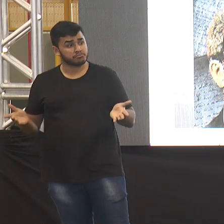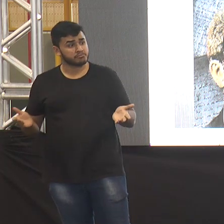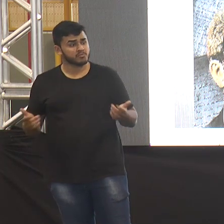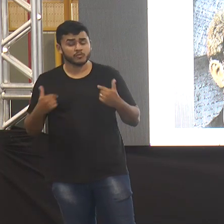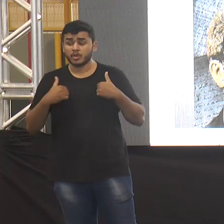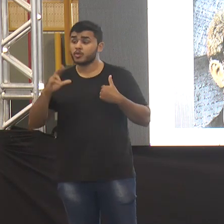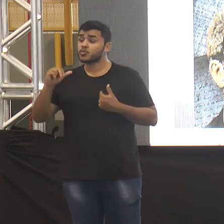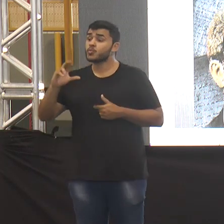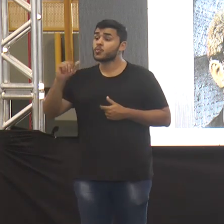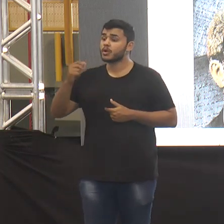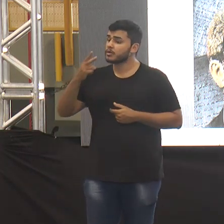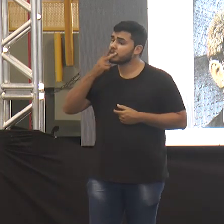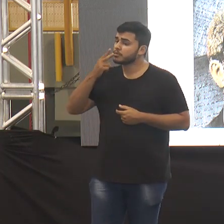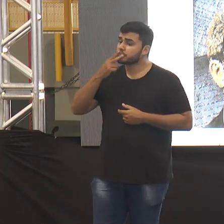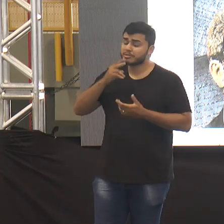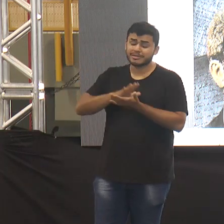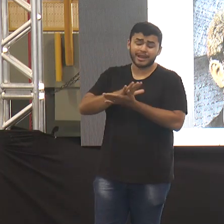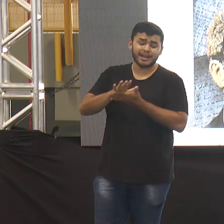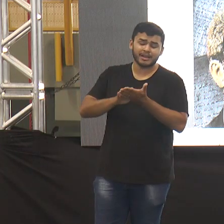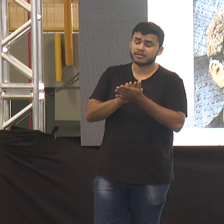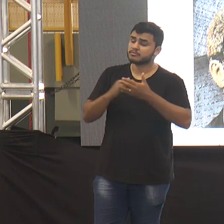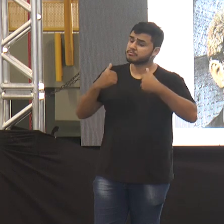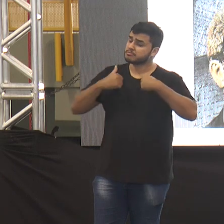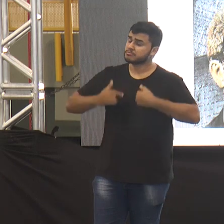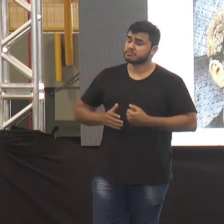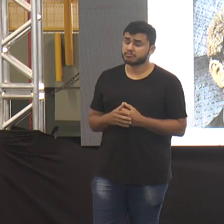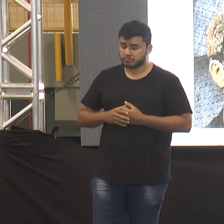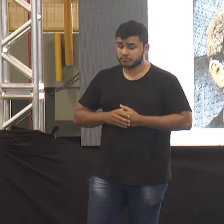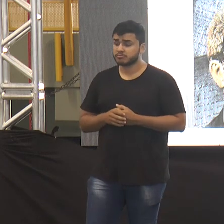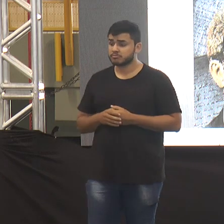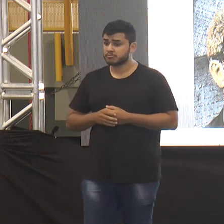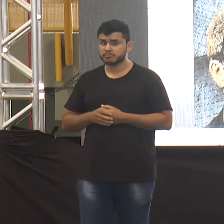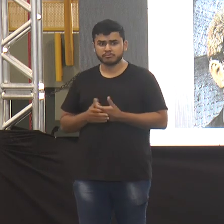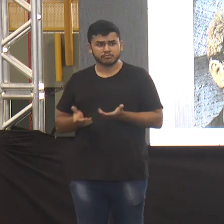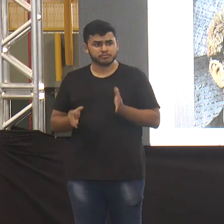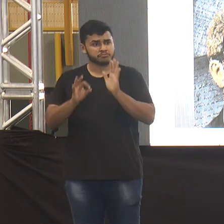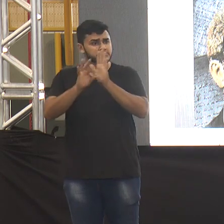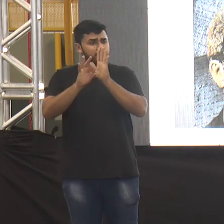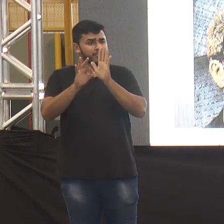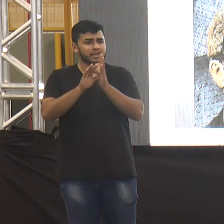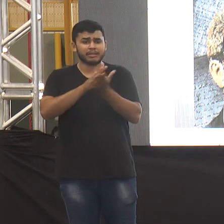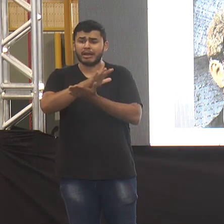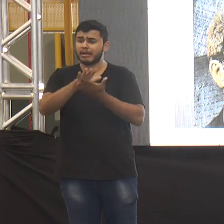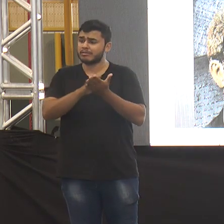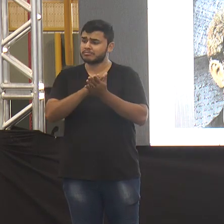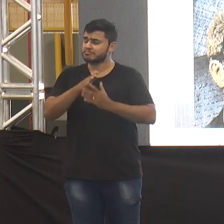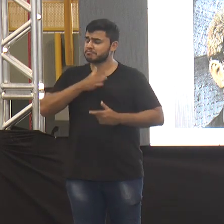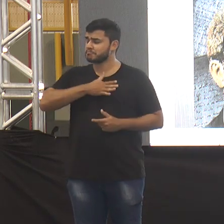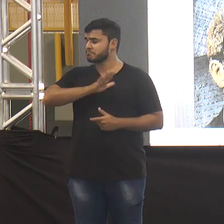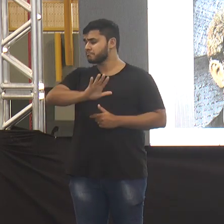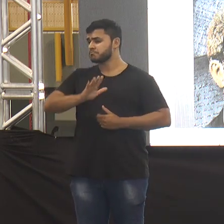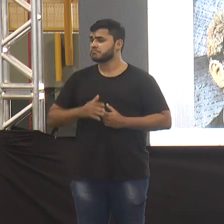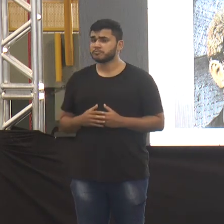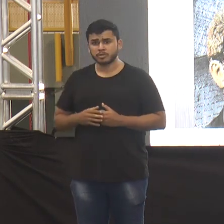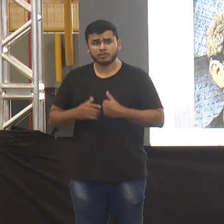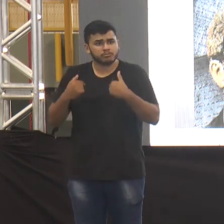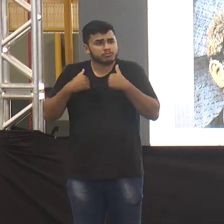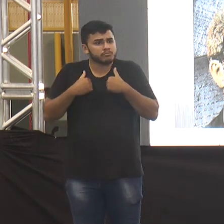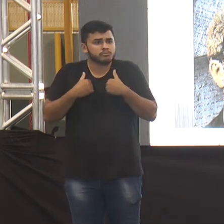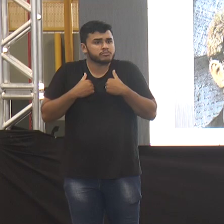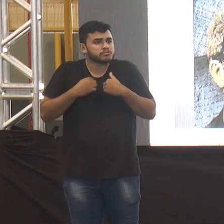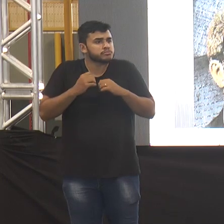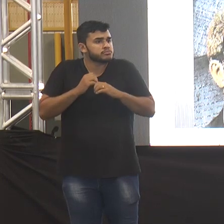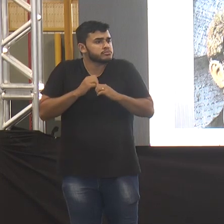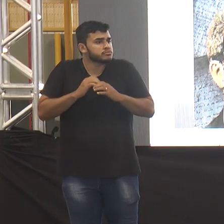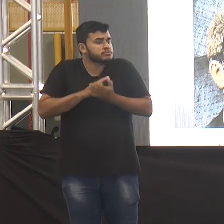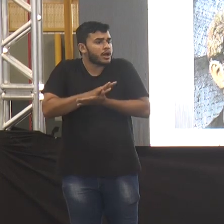Eu nunca botei um cigarro normal na boca. Muito menos um de maconha. Então não é. Eu não acho que